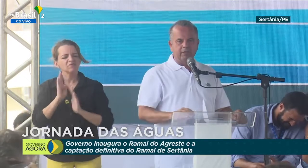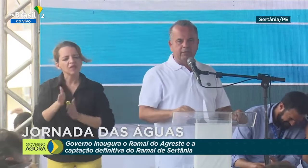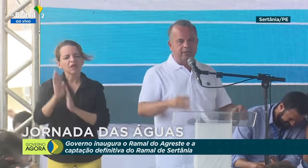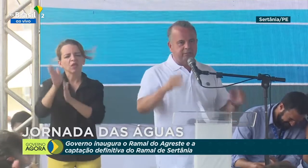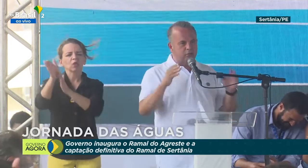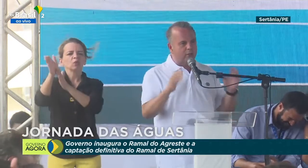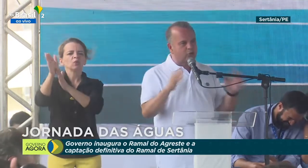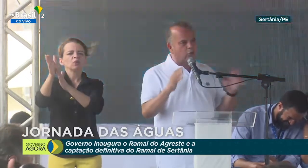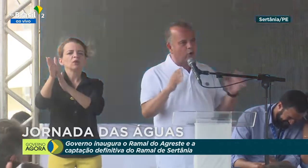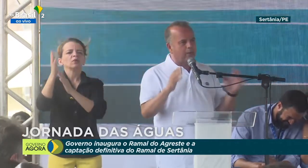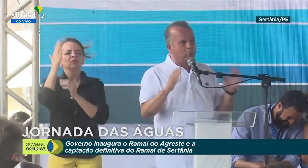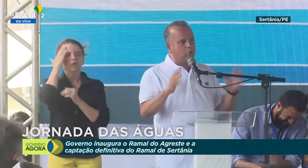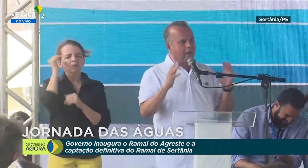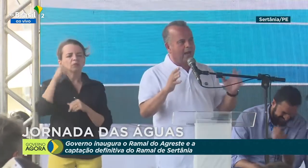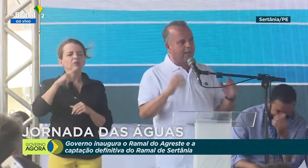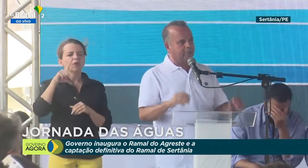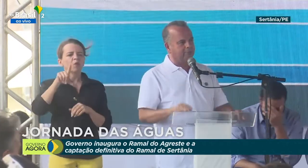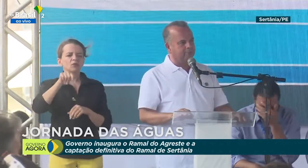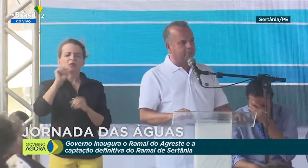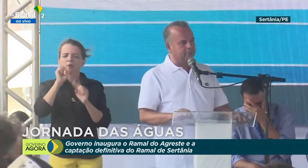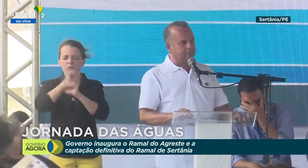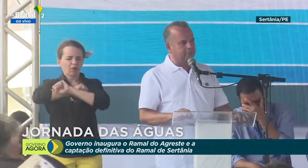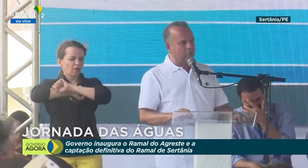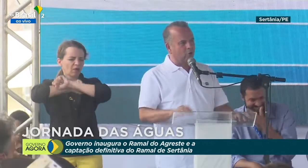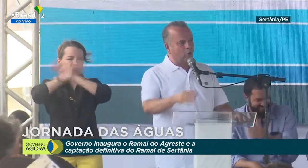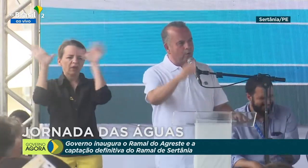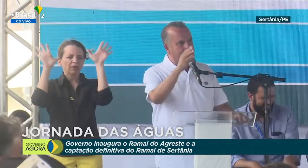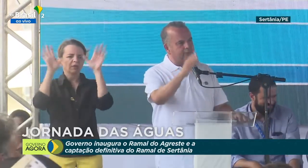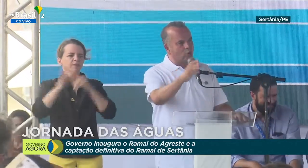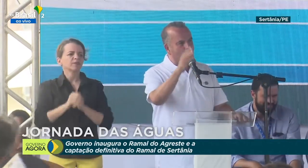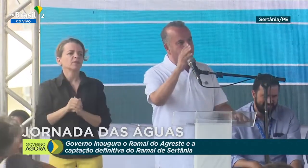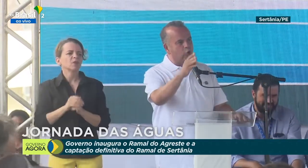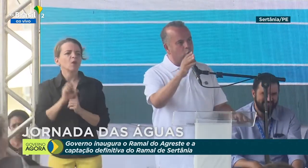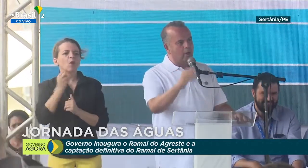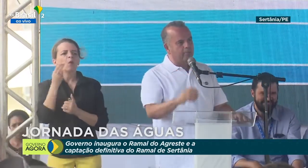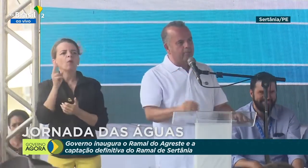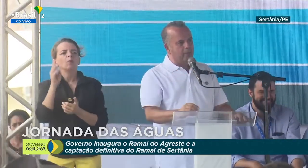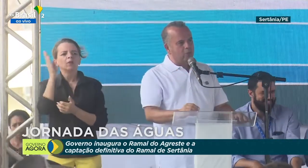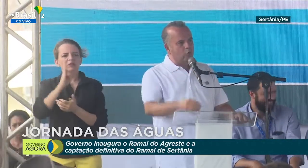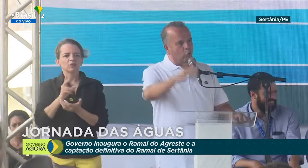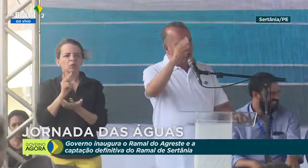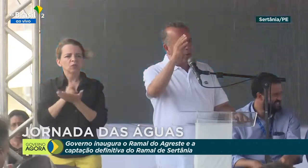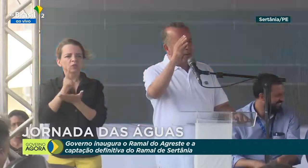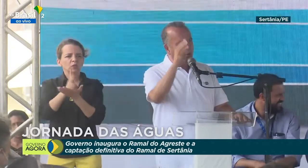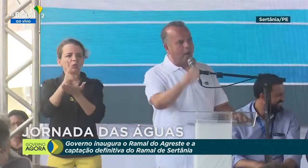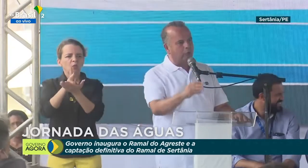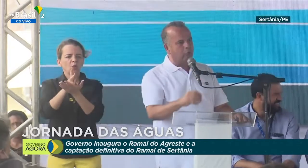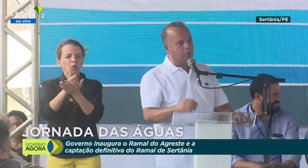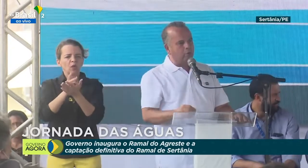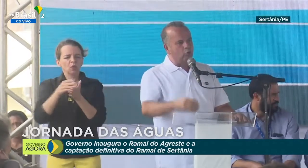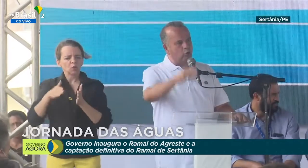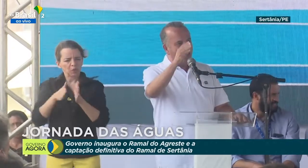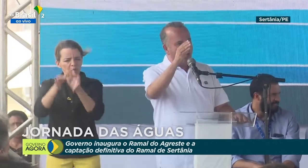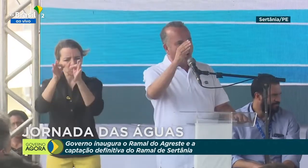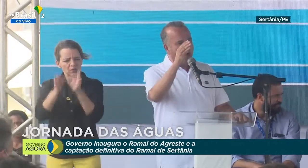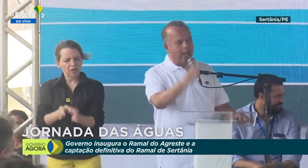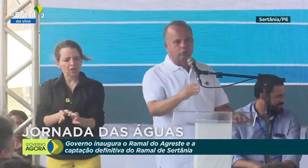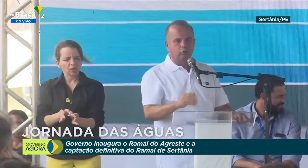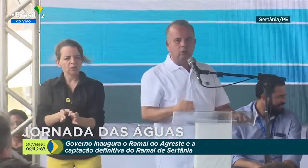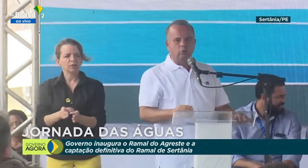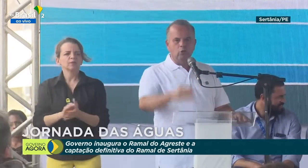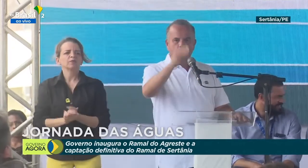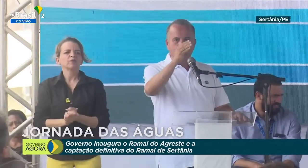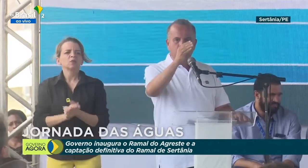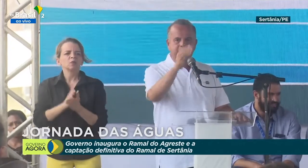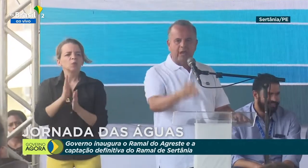sabemos que existe uma escolha muito clara. Ou o Brasil continua no rumo adequado, no rumo